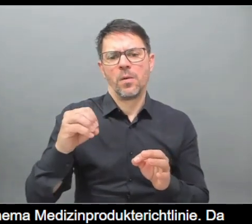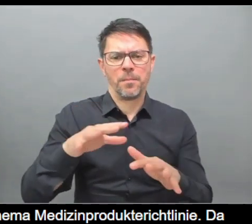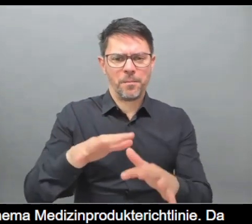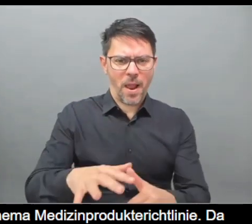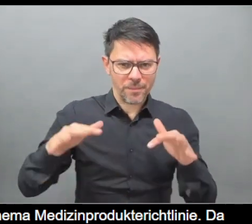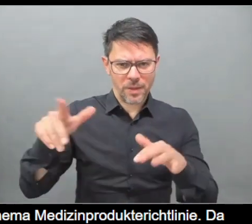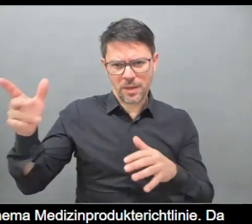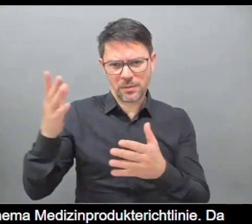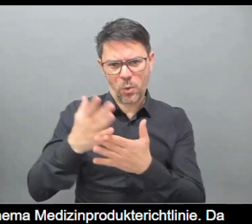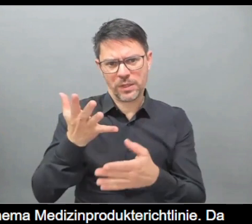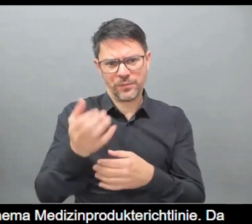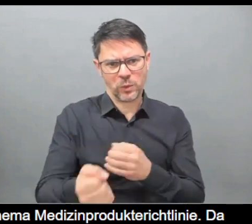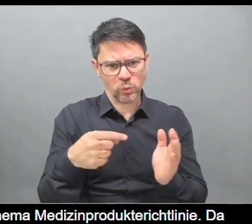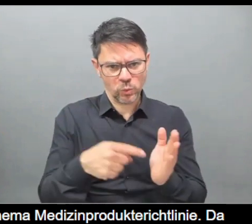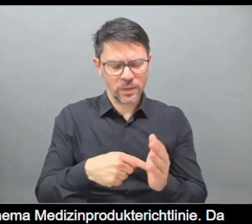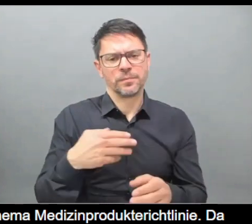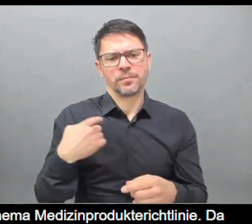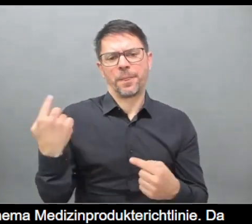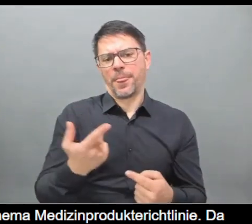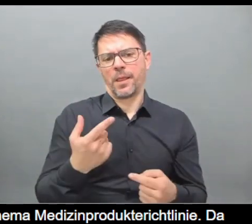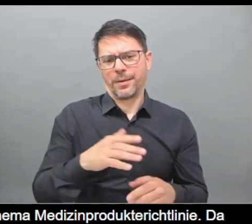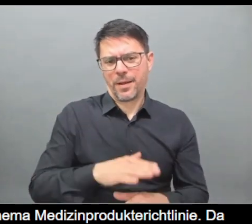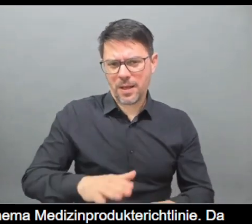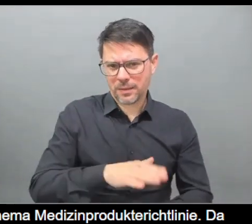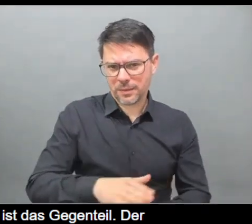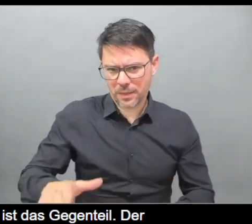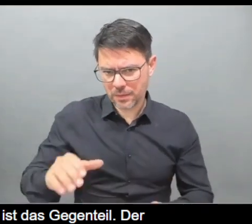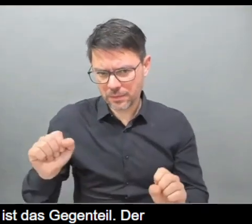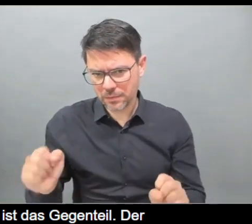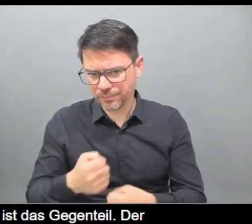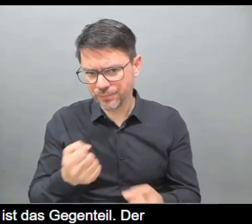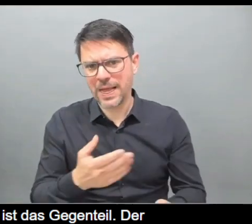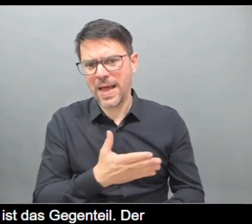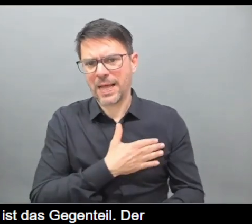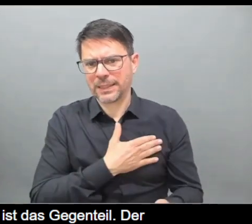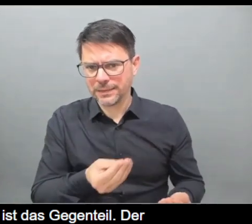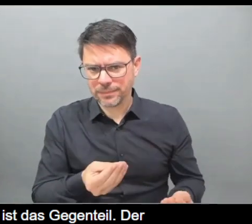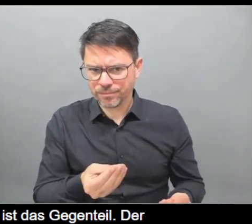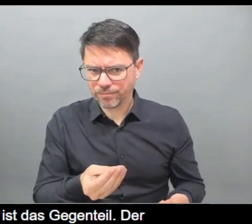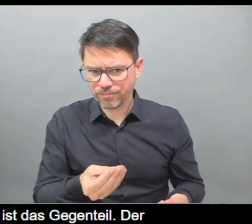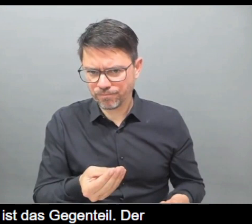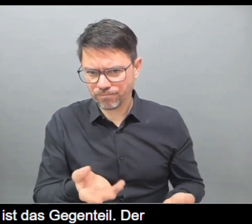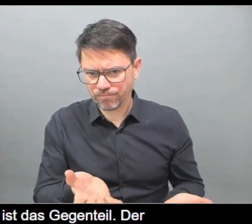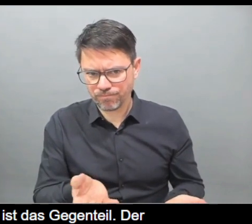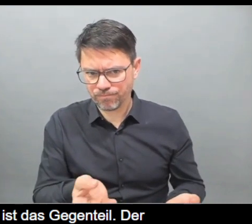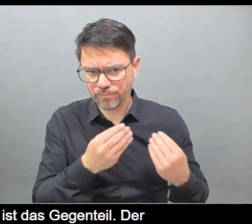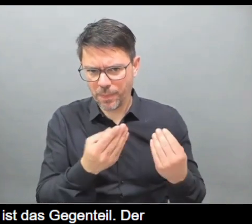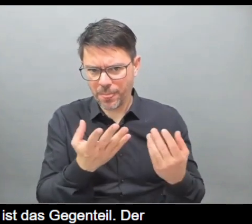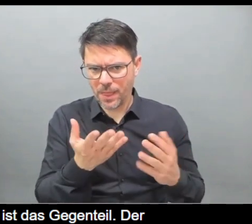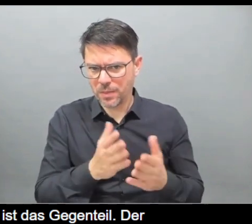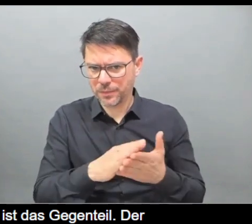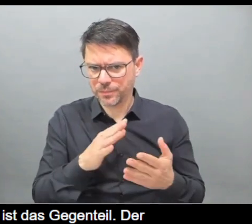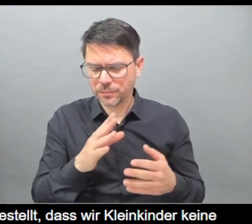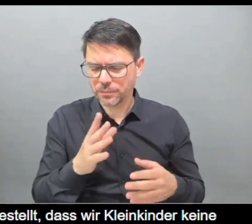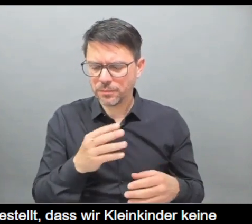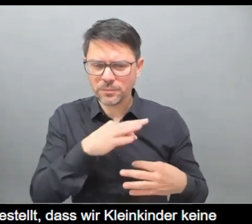bedeuten auch für Rettungsfahrzeuge mehr Fahrten. Ich möchte einfach mal, dass wir ganzheitlich nochmal auf dieses Thema draufschauen und nicht jetzt